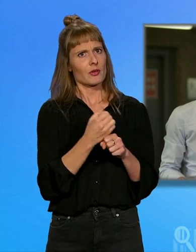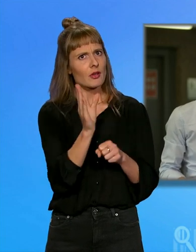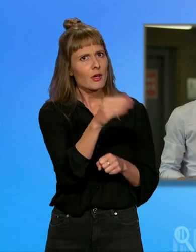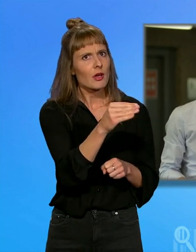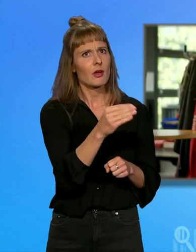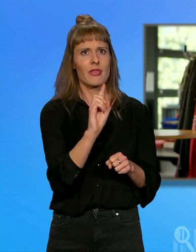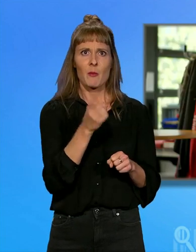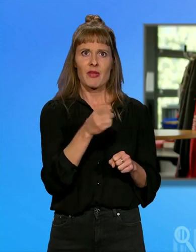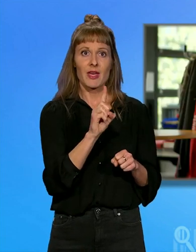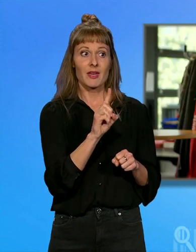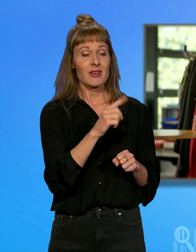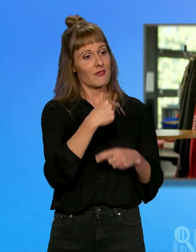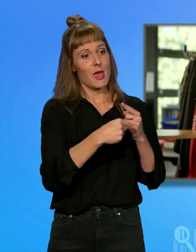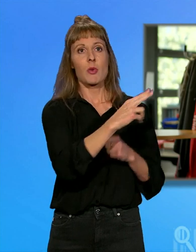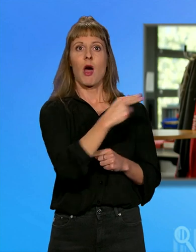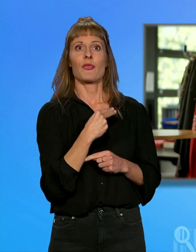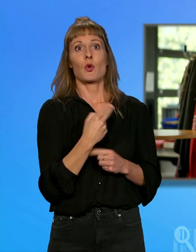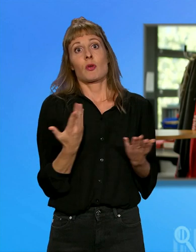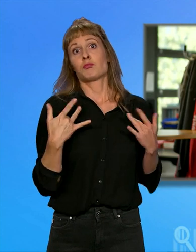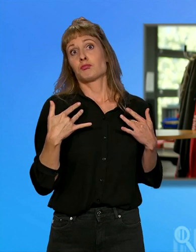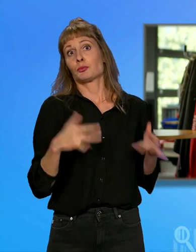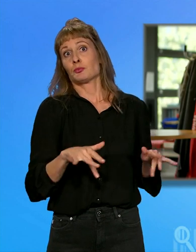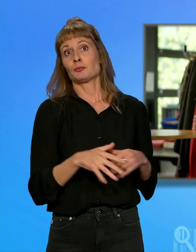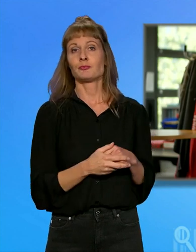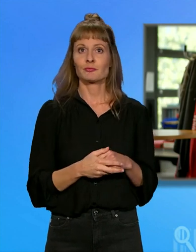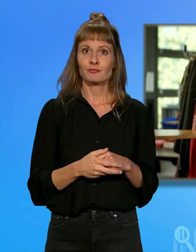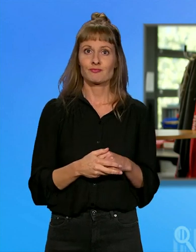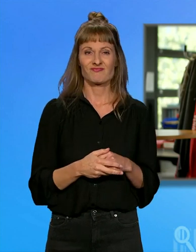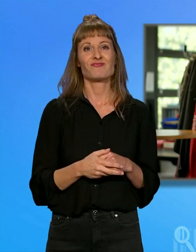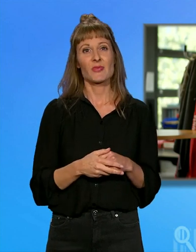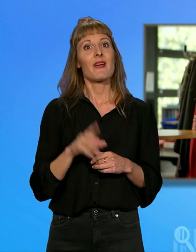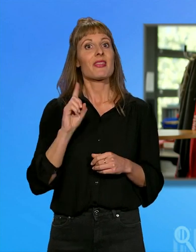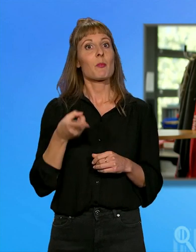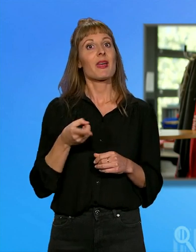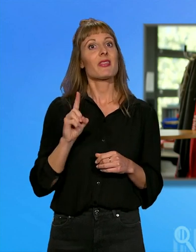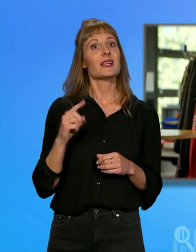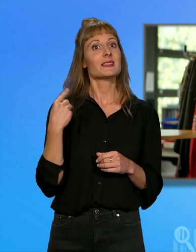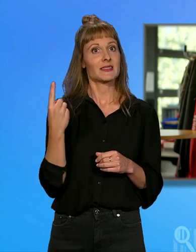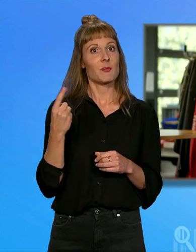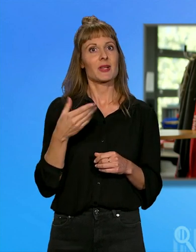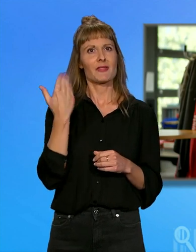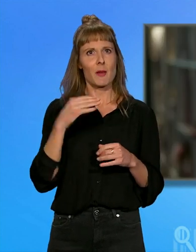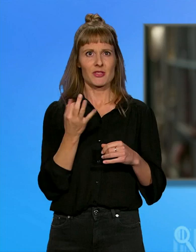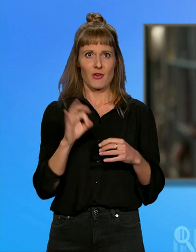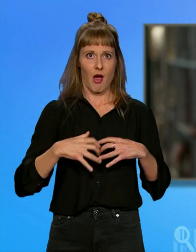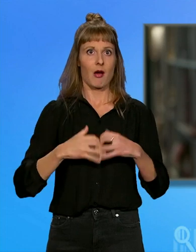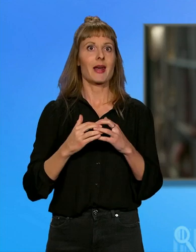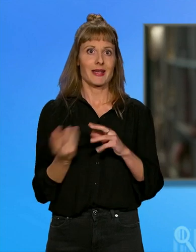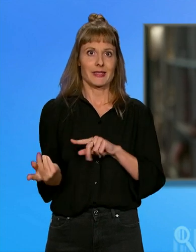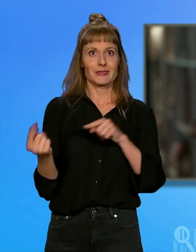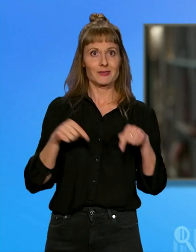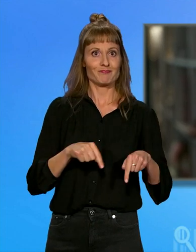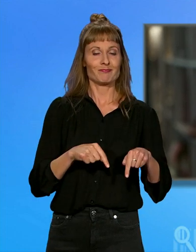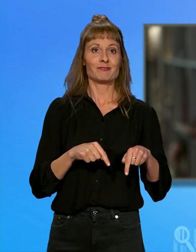Subunternehmer. De facto, der französische Staatskonzern DPD hat in der Schweiz ein einzigartiges,